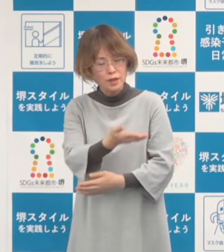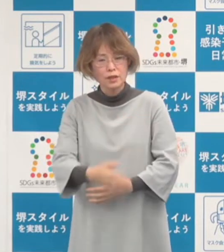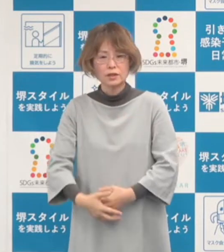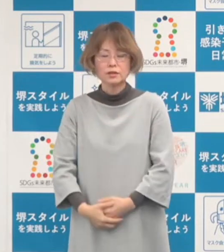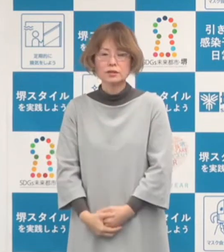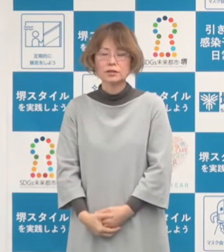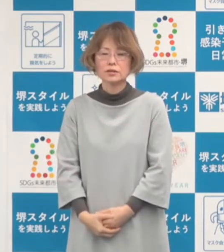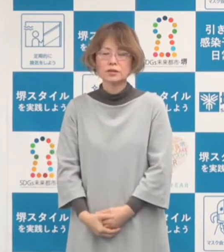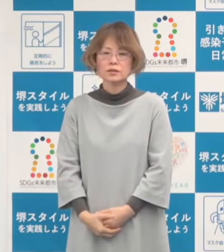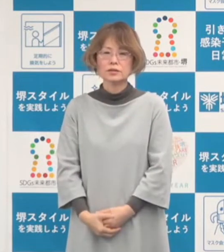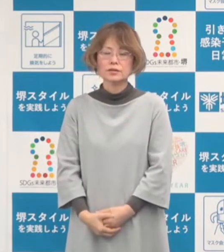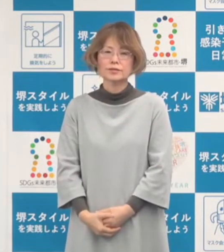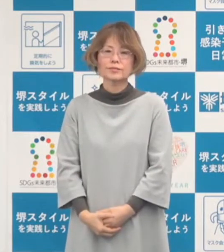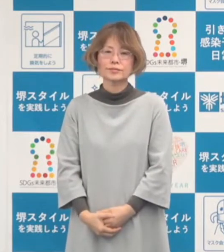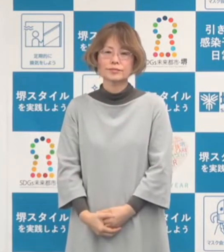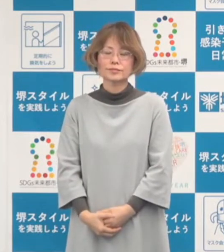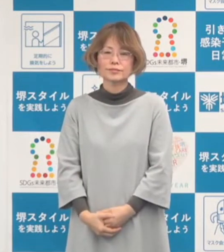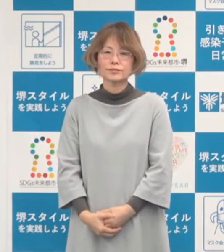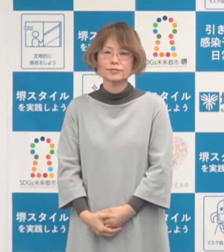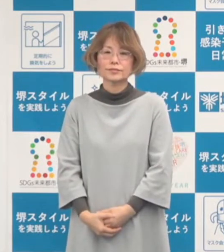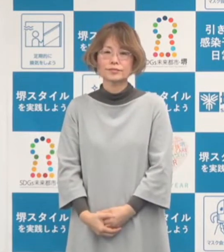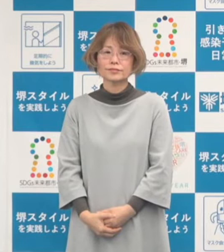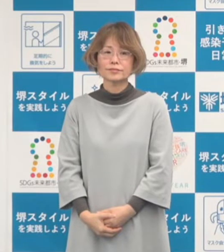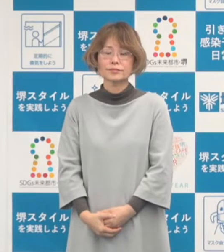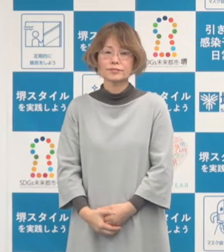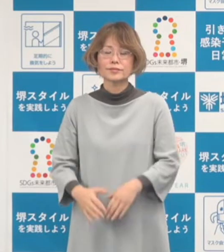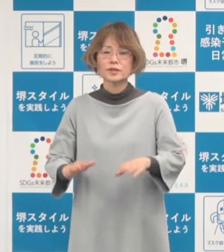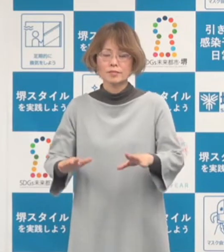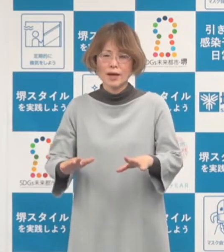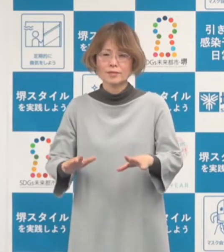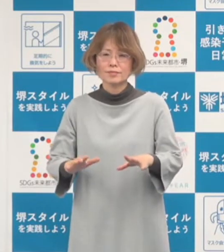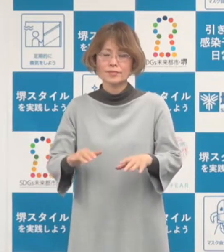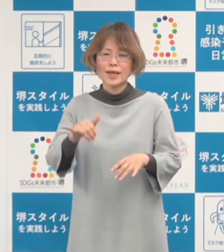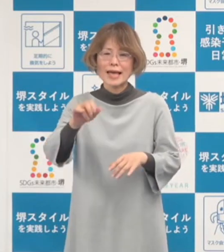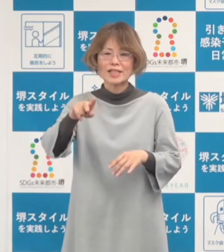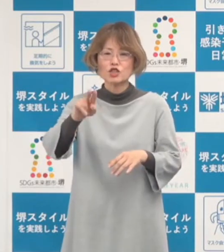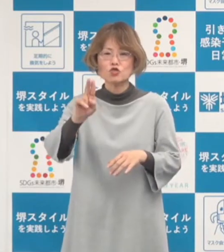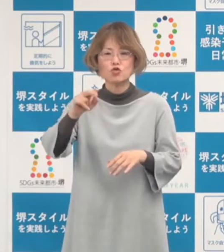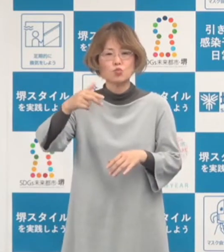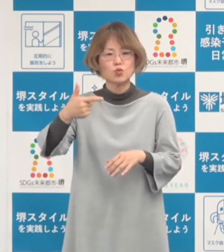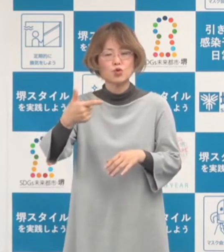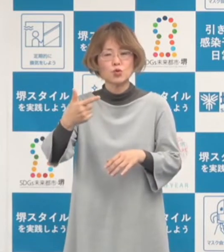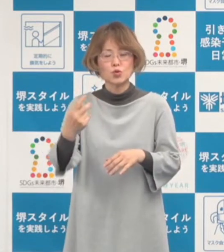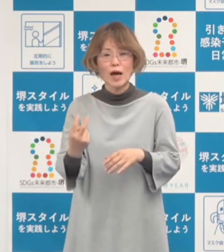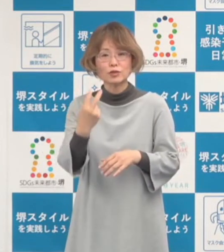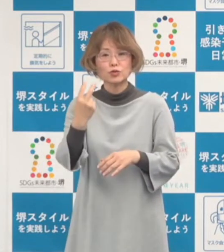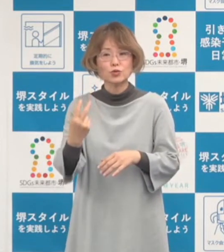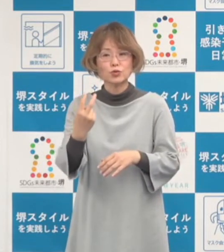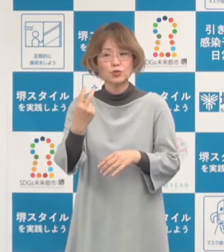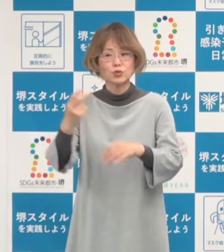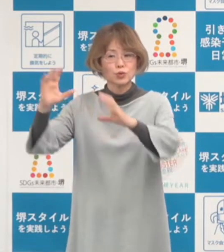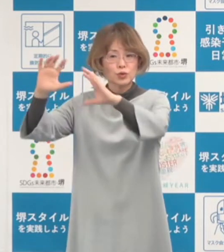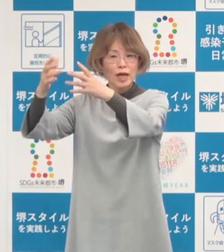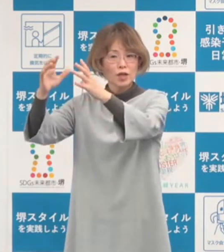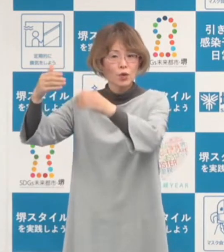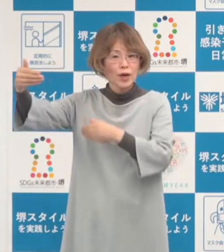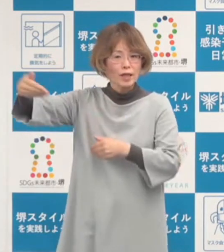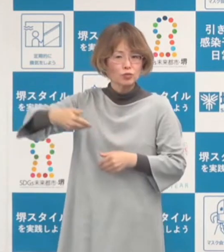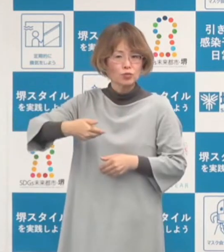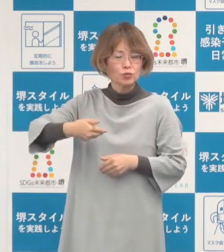はい、今ヘリウムガスの入荷待ち、海外から運んできます